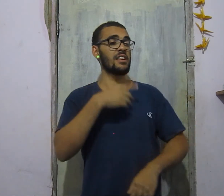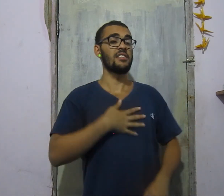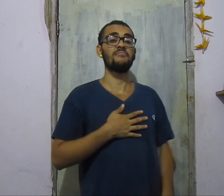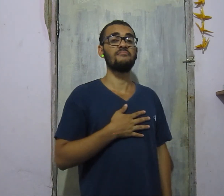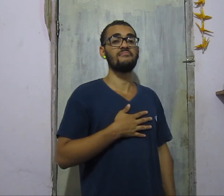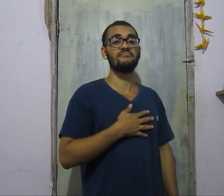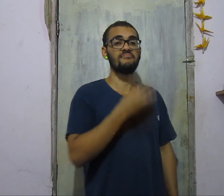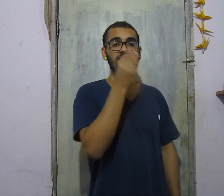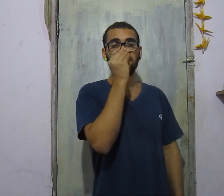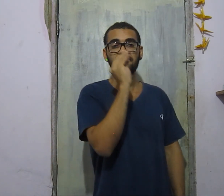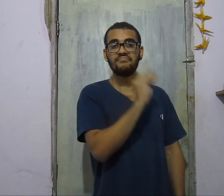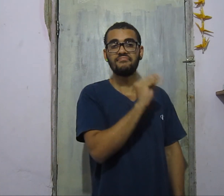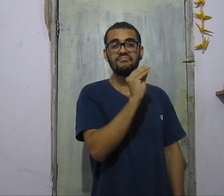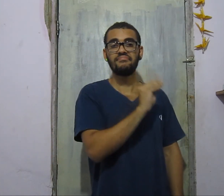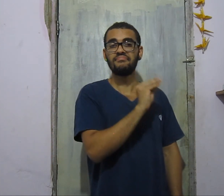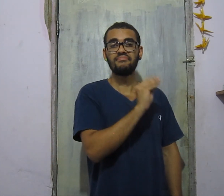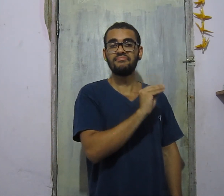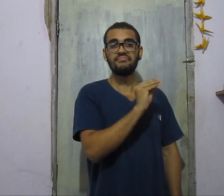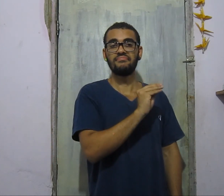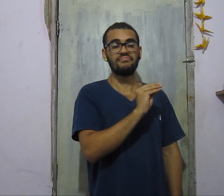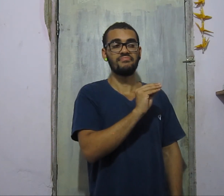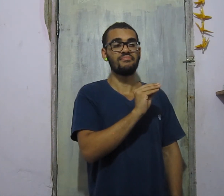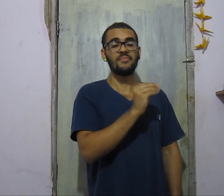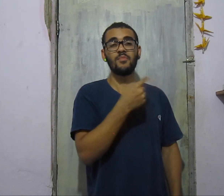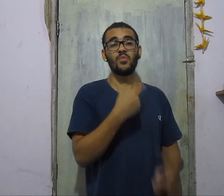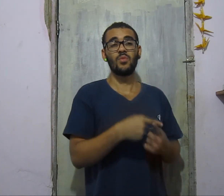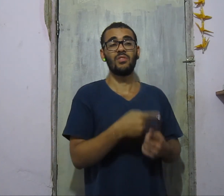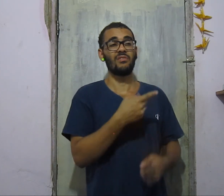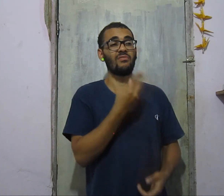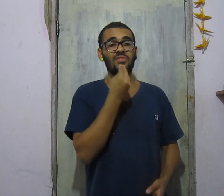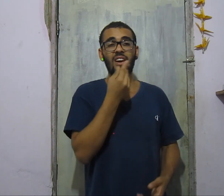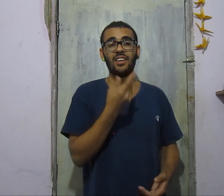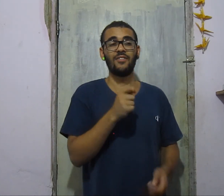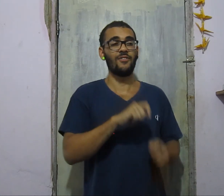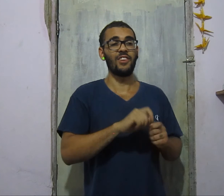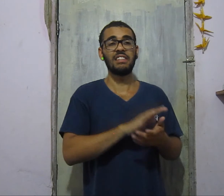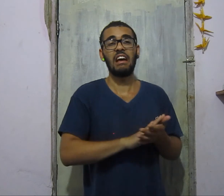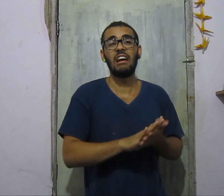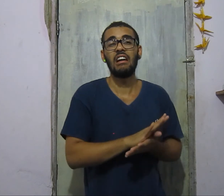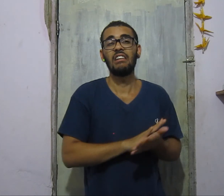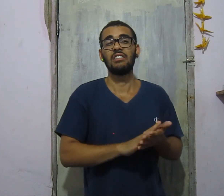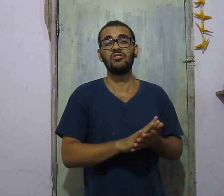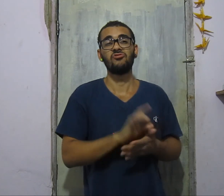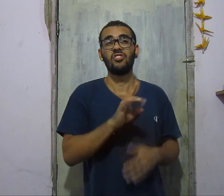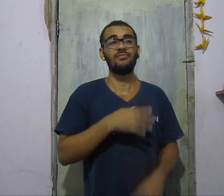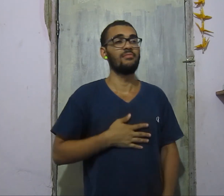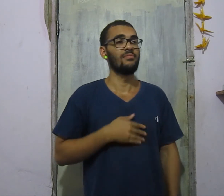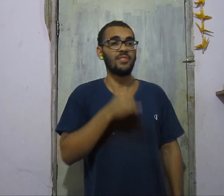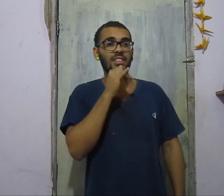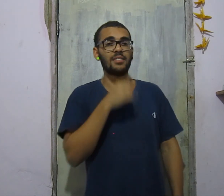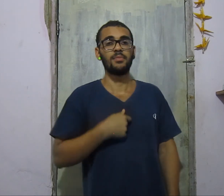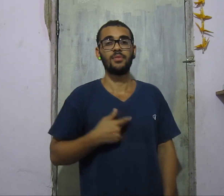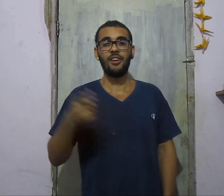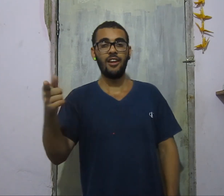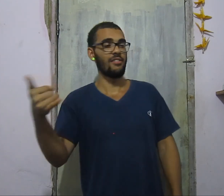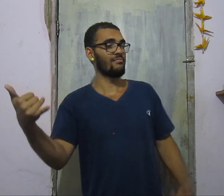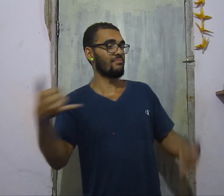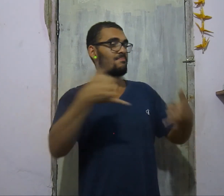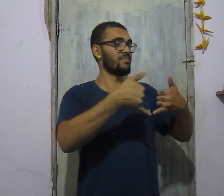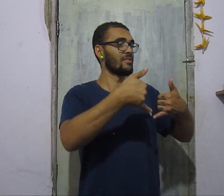empresas petrolíferas. E ela na história acaba sendo ignorada. Porque é uma personagem fraca, que não sabe de nada, que